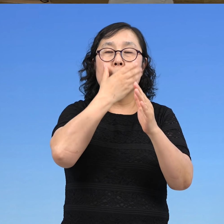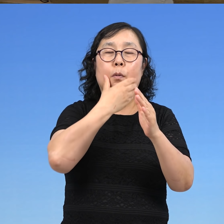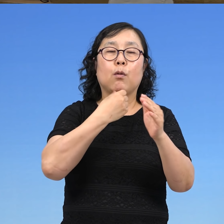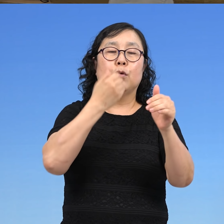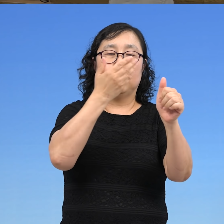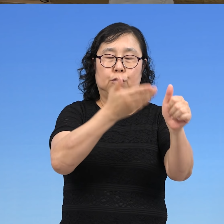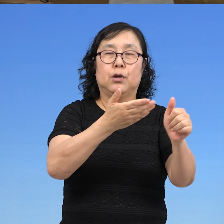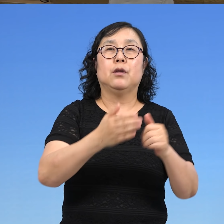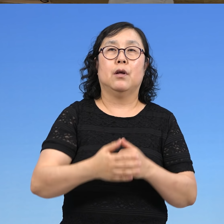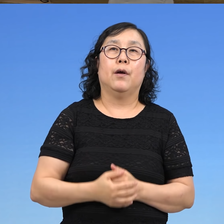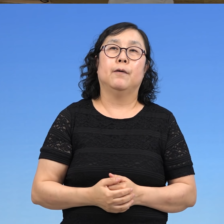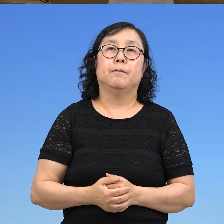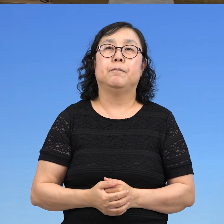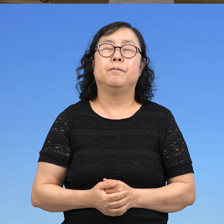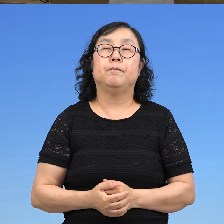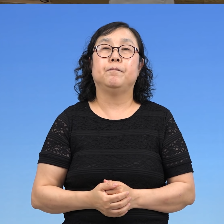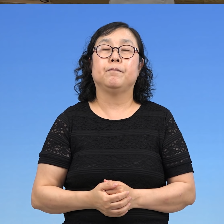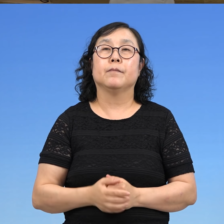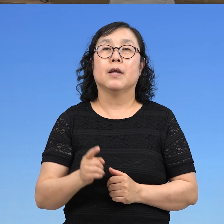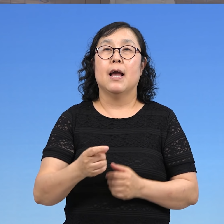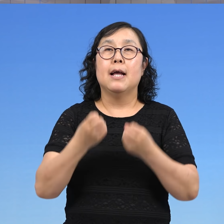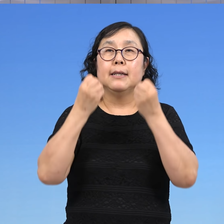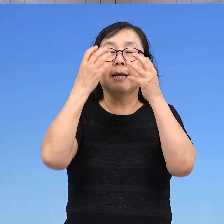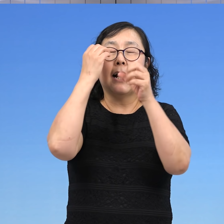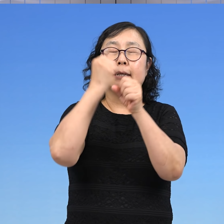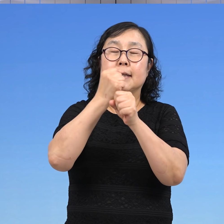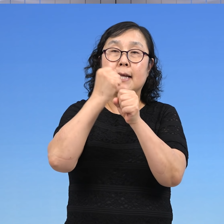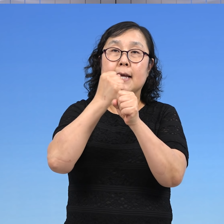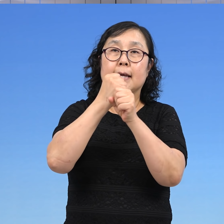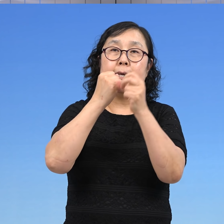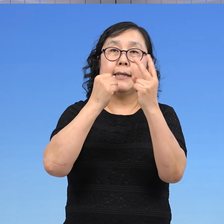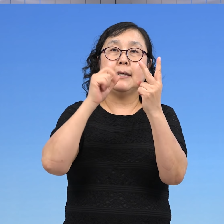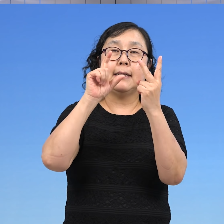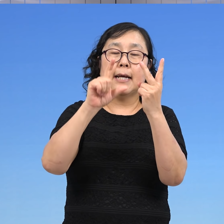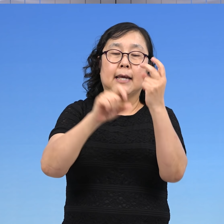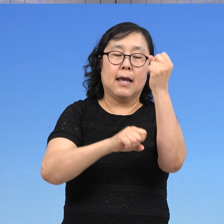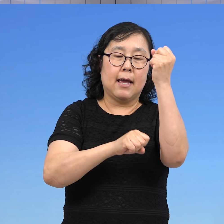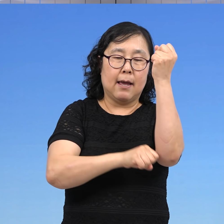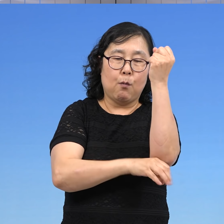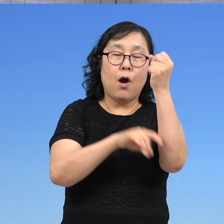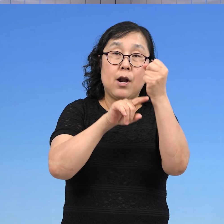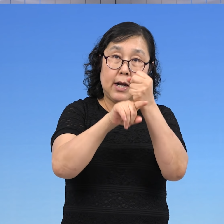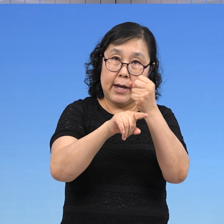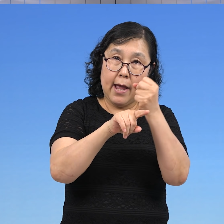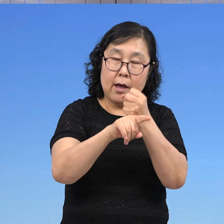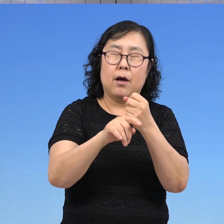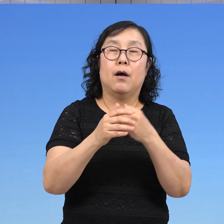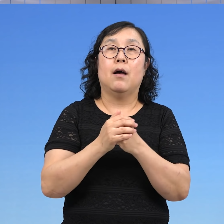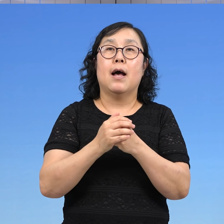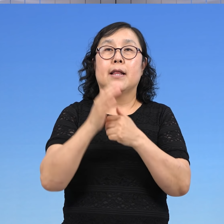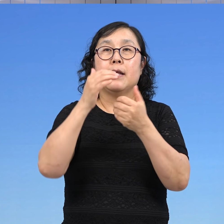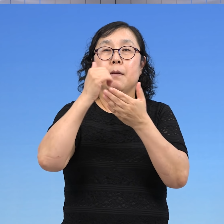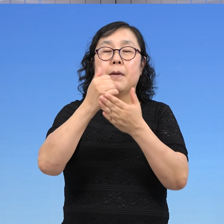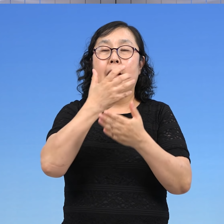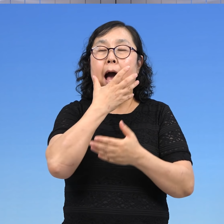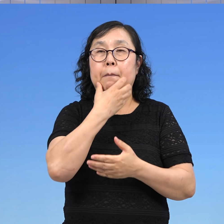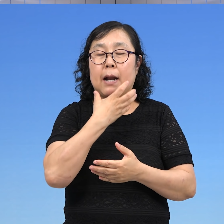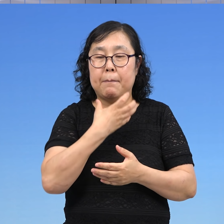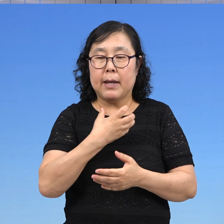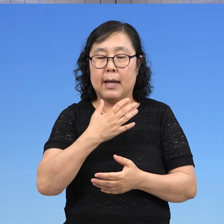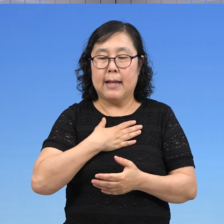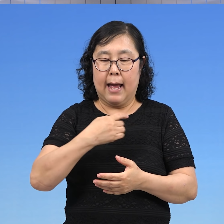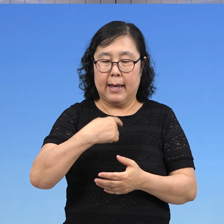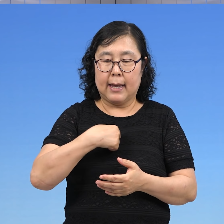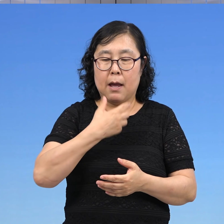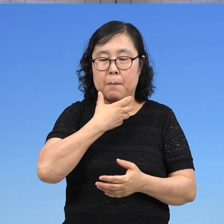칩의 복을 내리셨습니다 이게 창세기 2장에 난 원리 에요 하나님이 아브라함에게